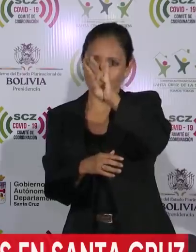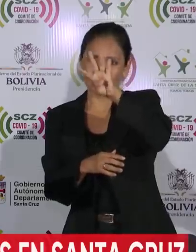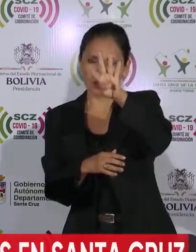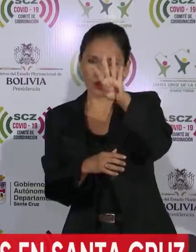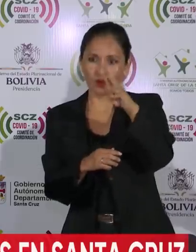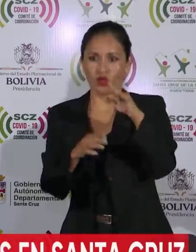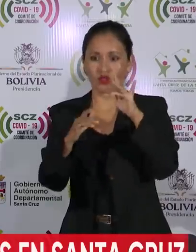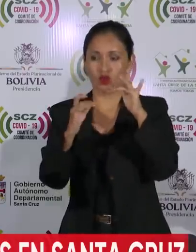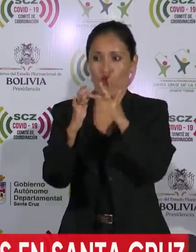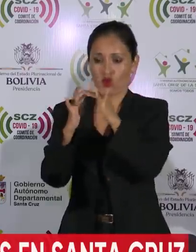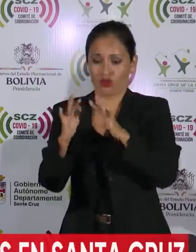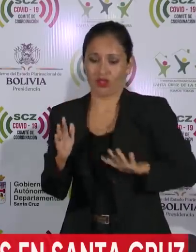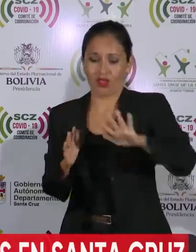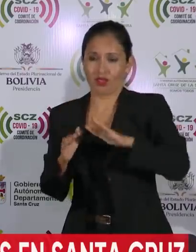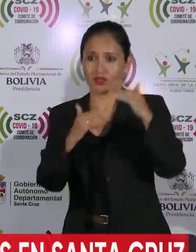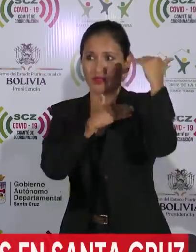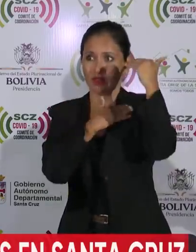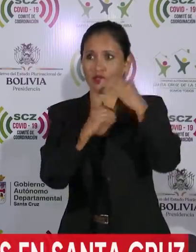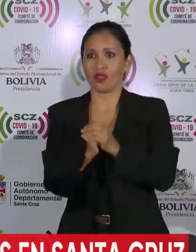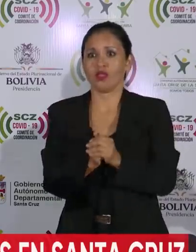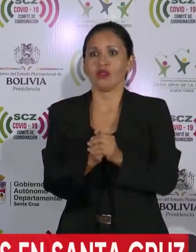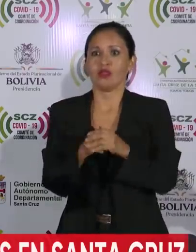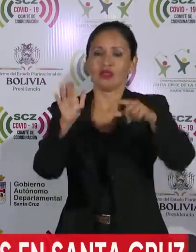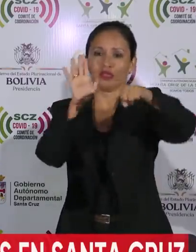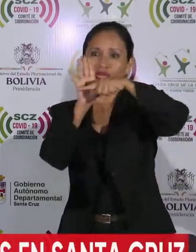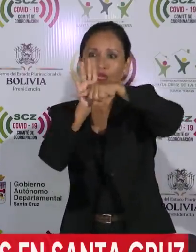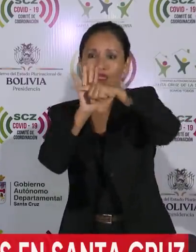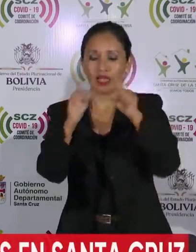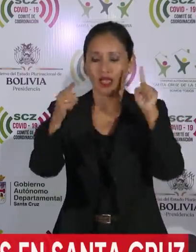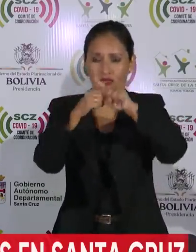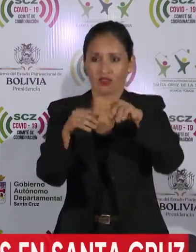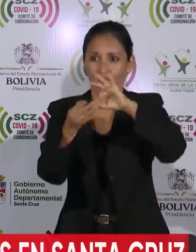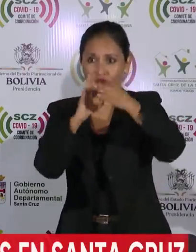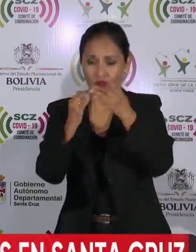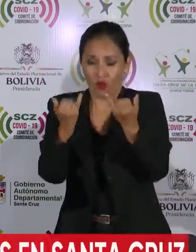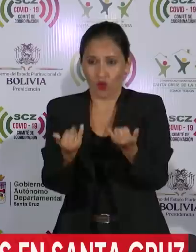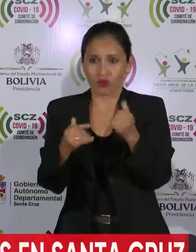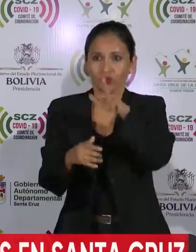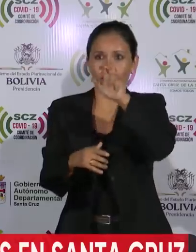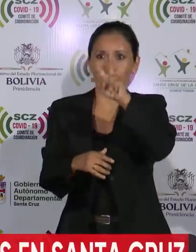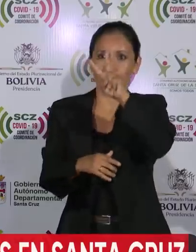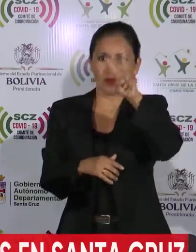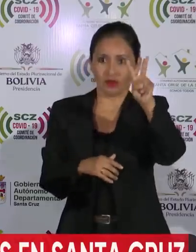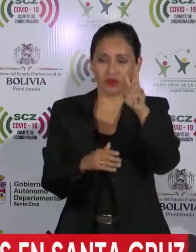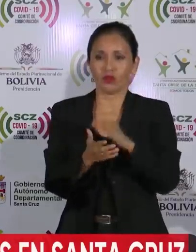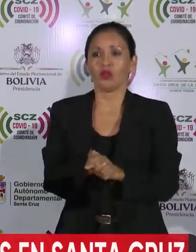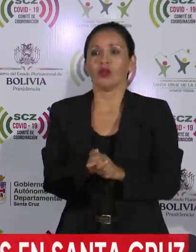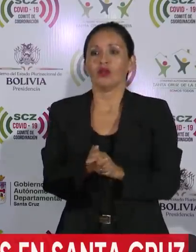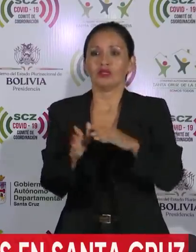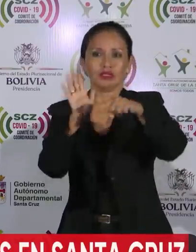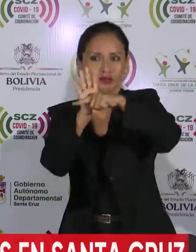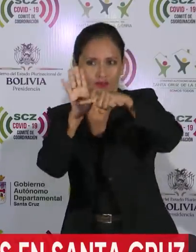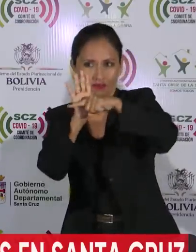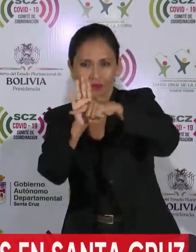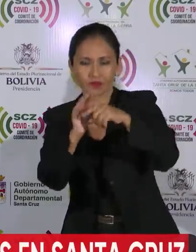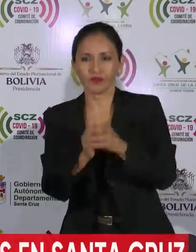374 contactos directos. Se han descartado hasta la fecha 322 que han sido